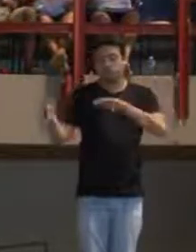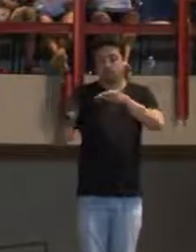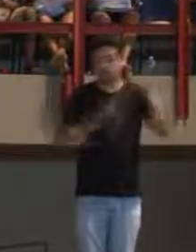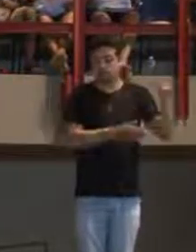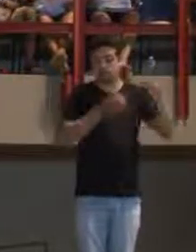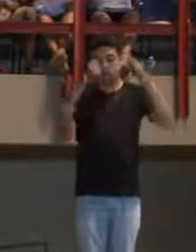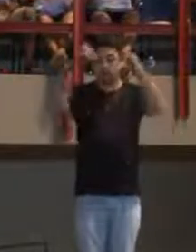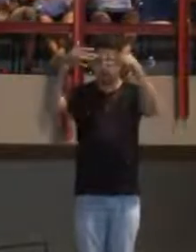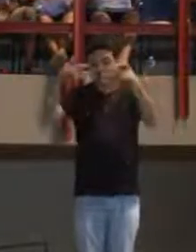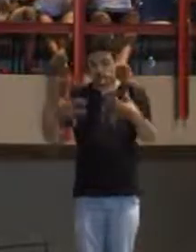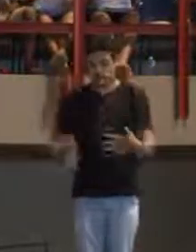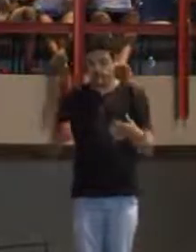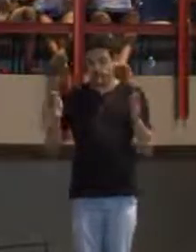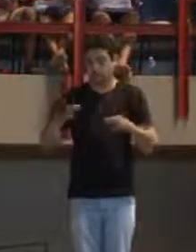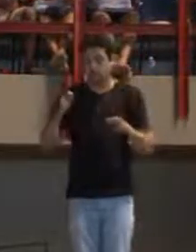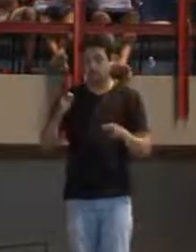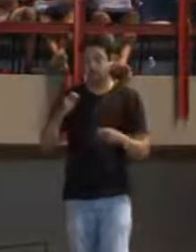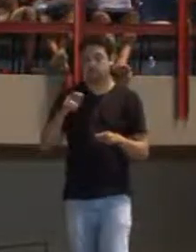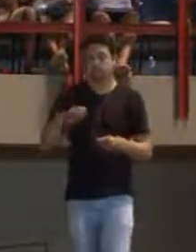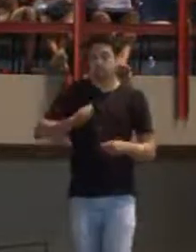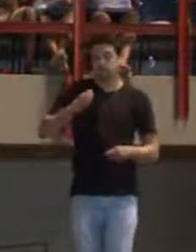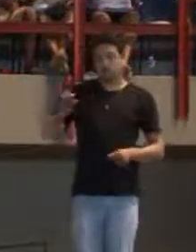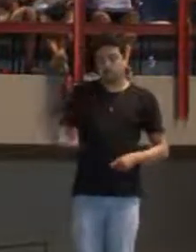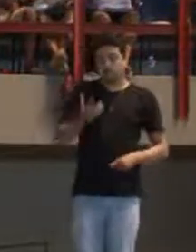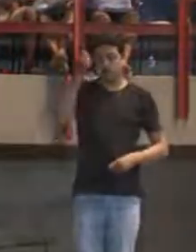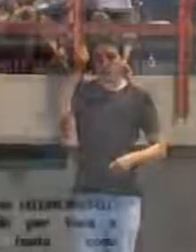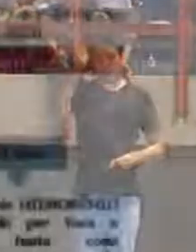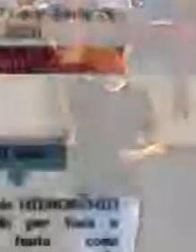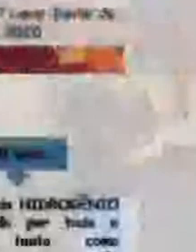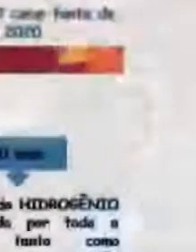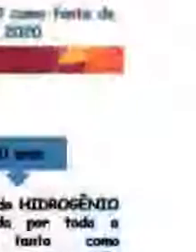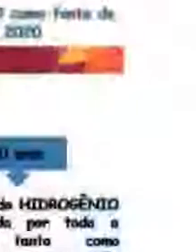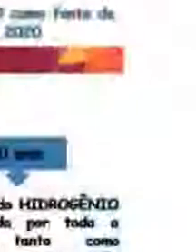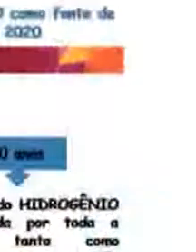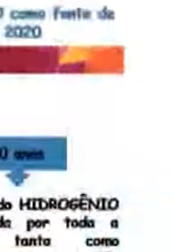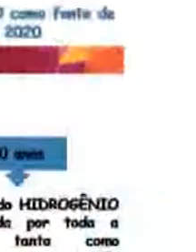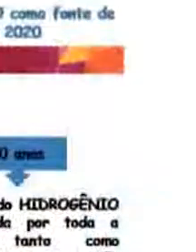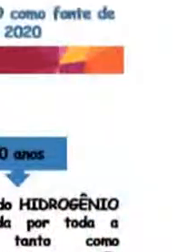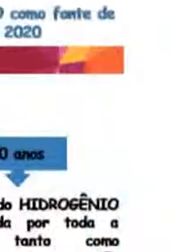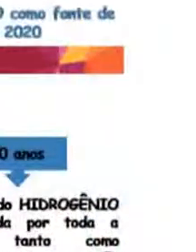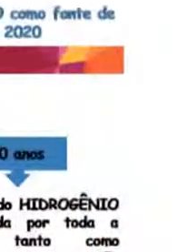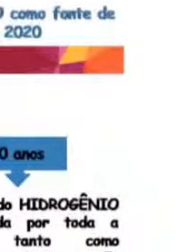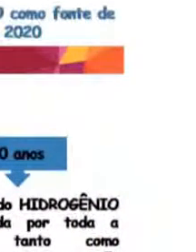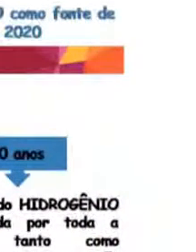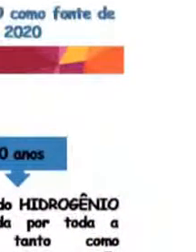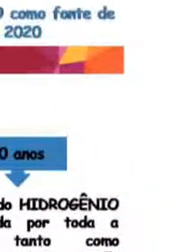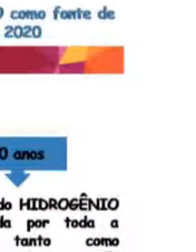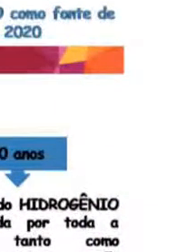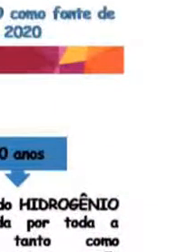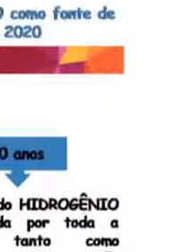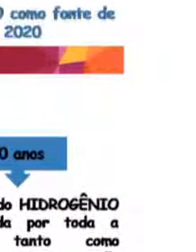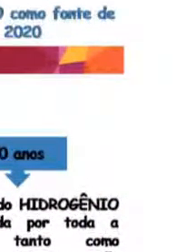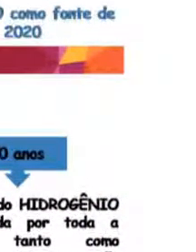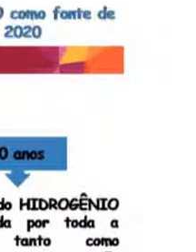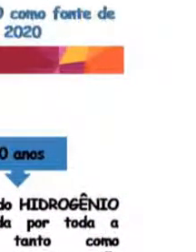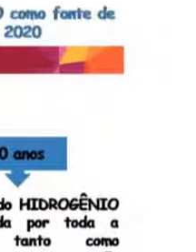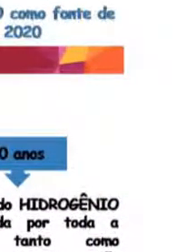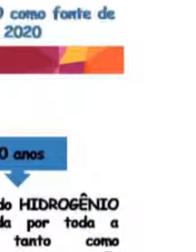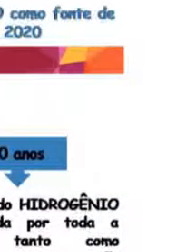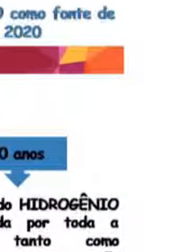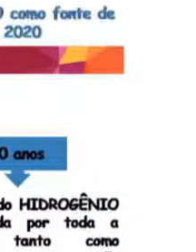de um combustível que pode ser a salvação da lavoura, tá? Esse combustível é o gás hidrogênio,